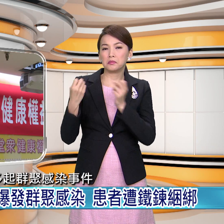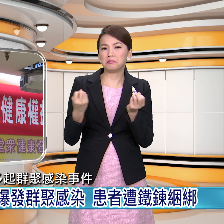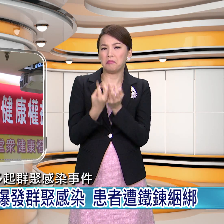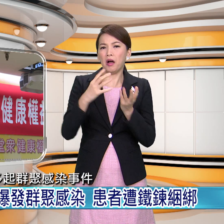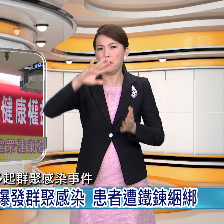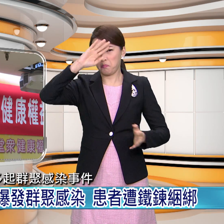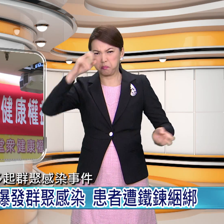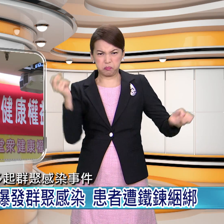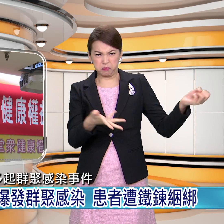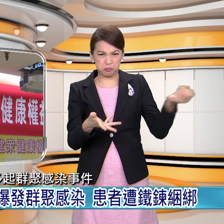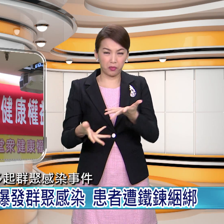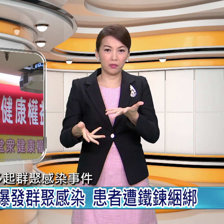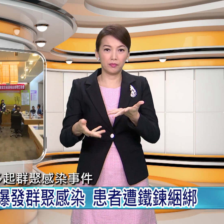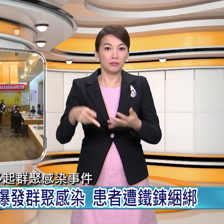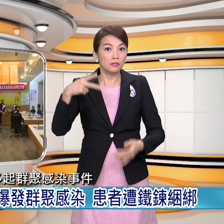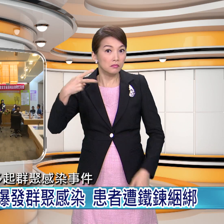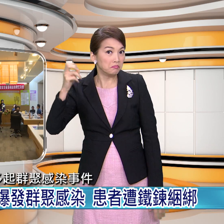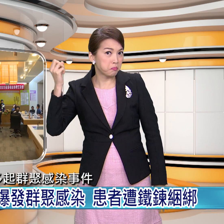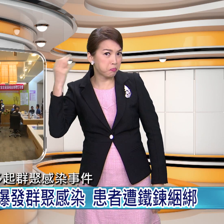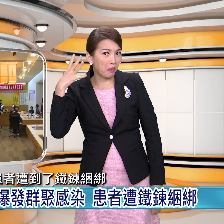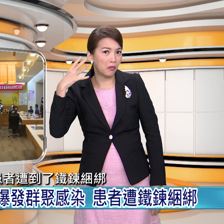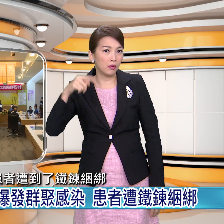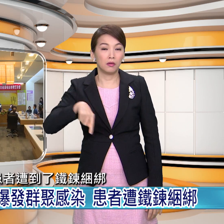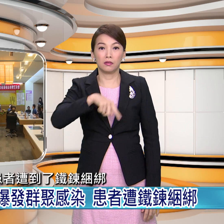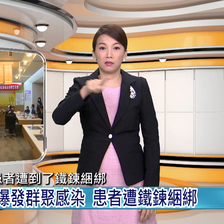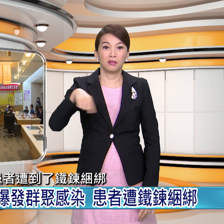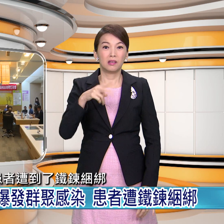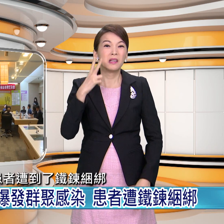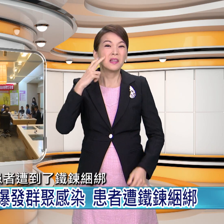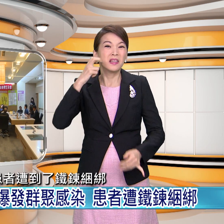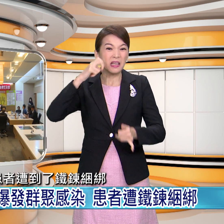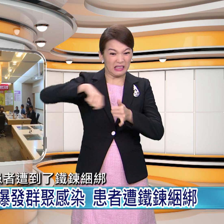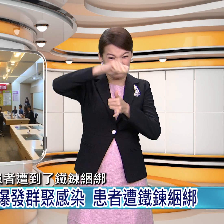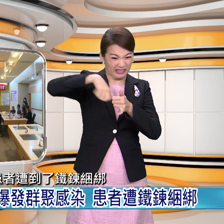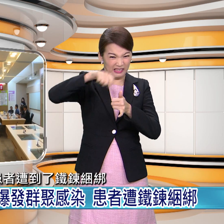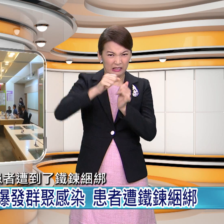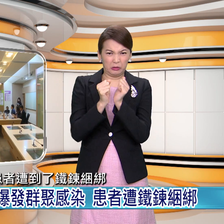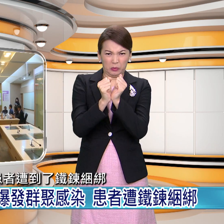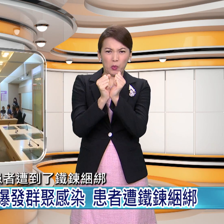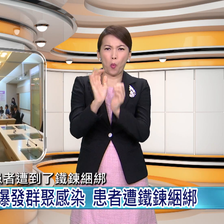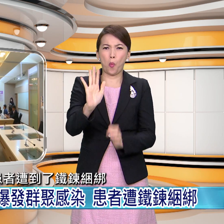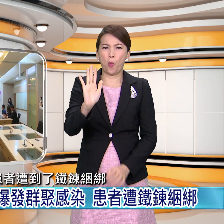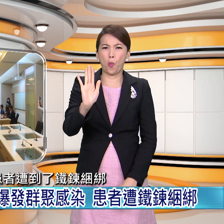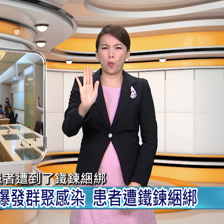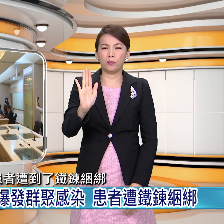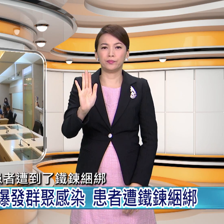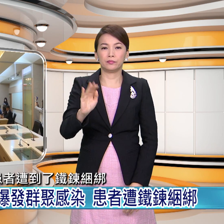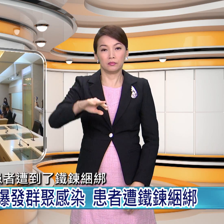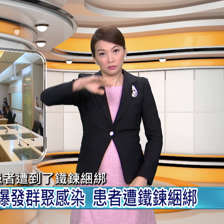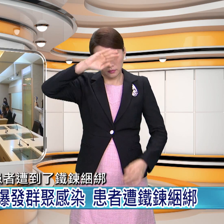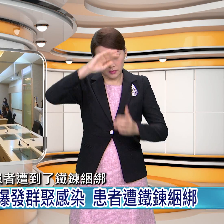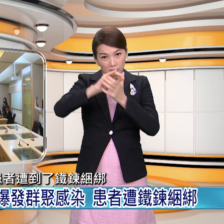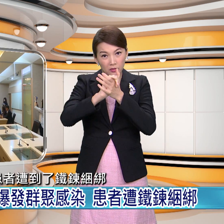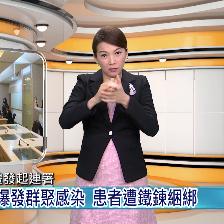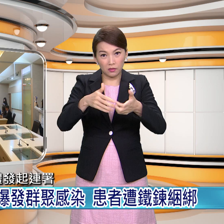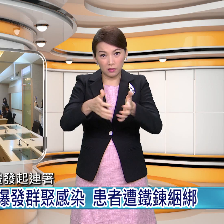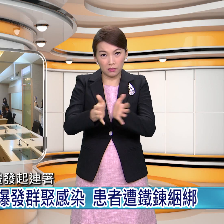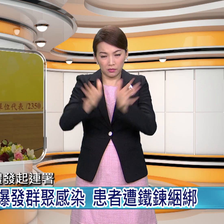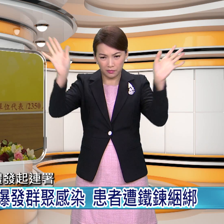群聚感染事件，甚至传出有患者遭到了铁链捆绑，就有病友团